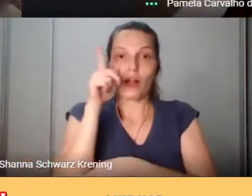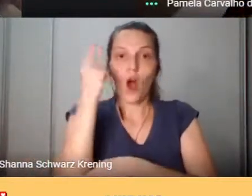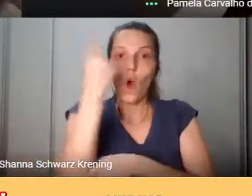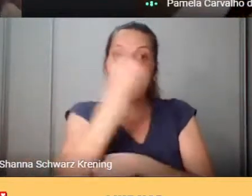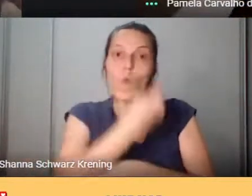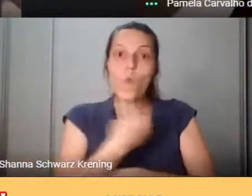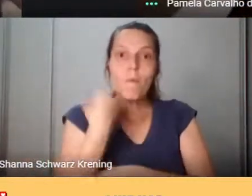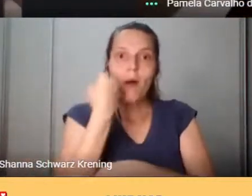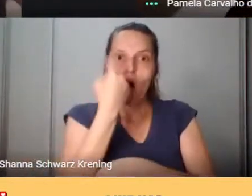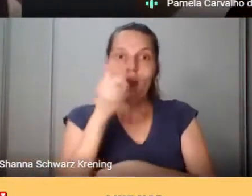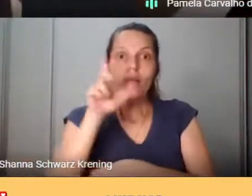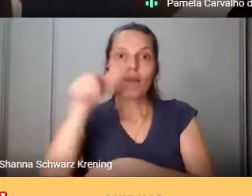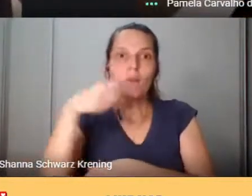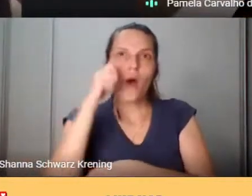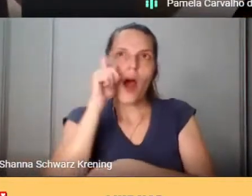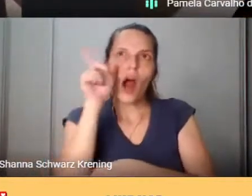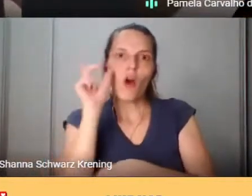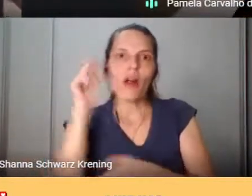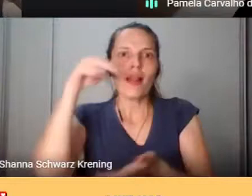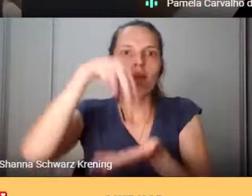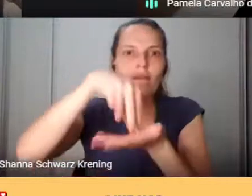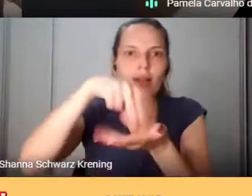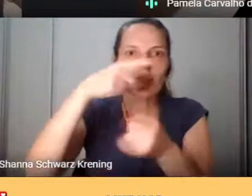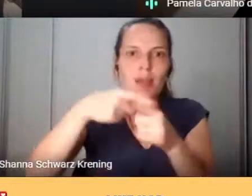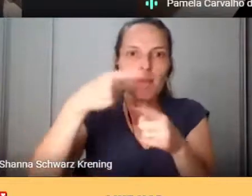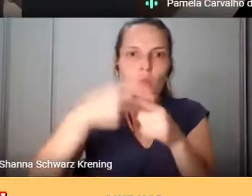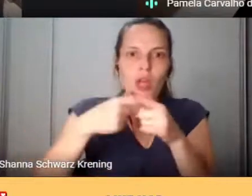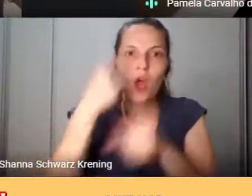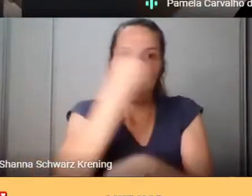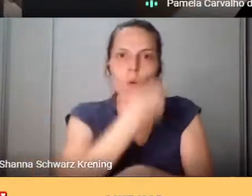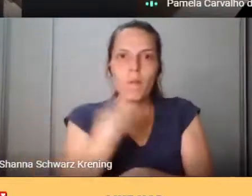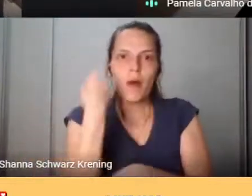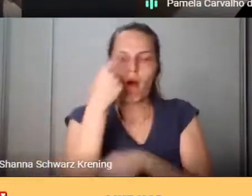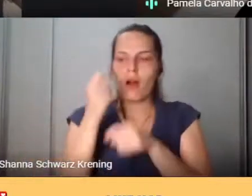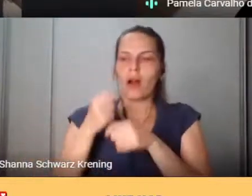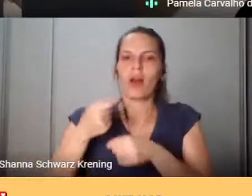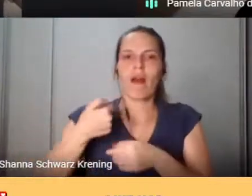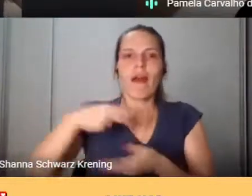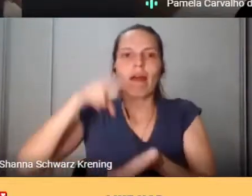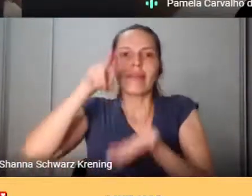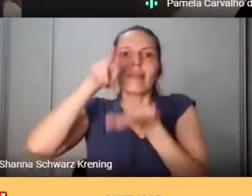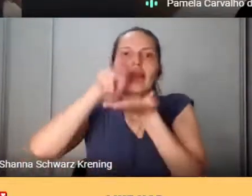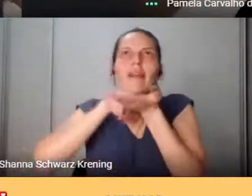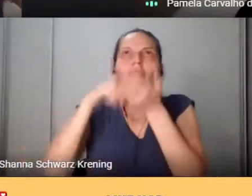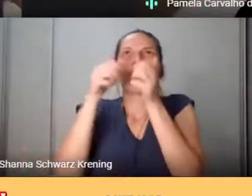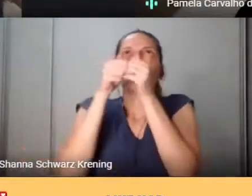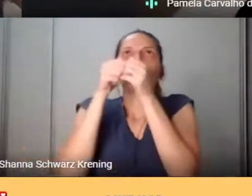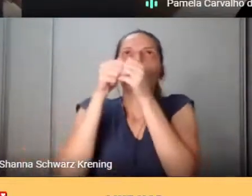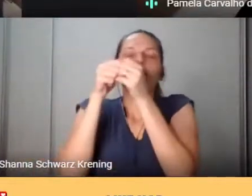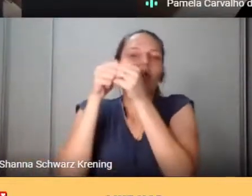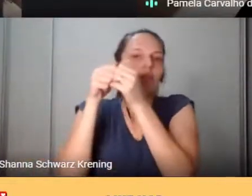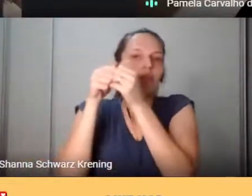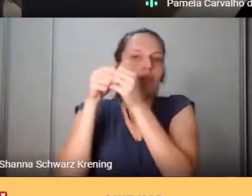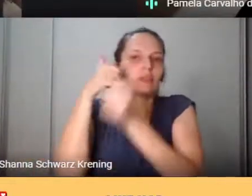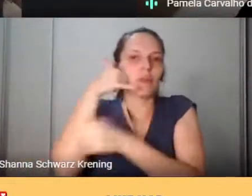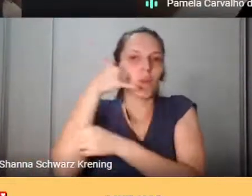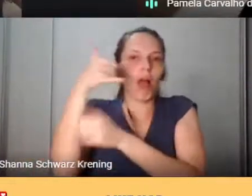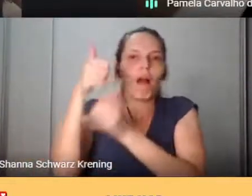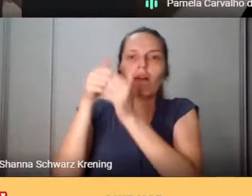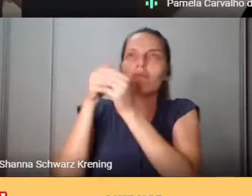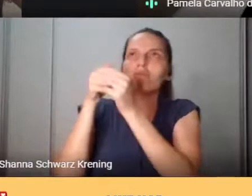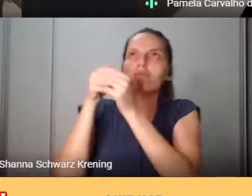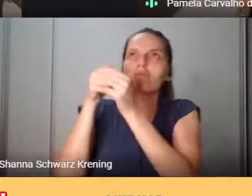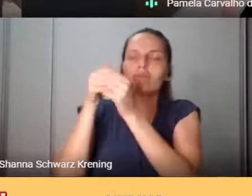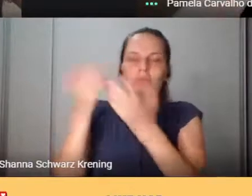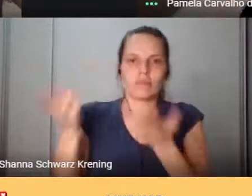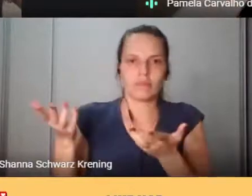né? E tem algumas estratégias, assim, né, que dá para tentar usar para tentar implementar